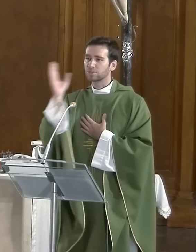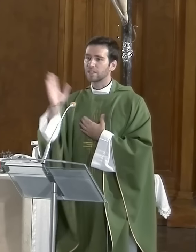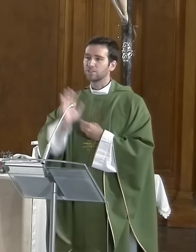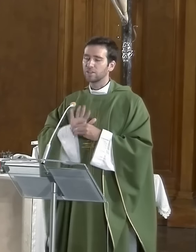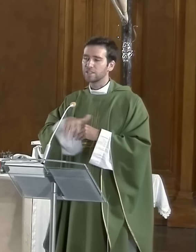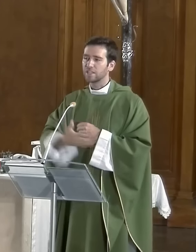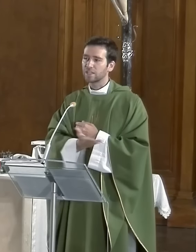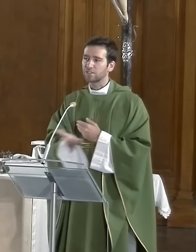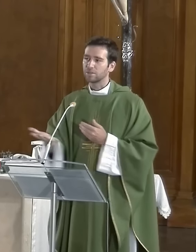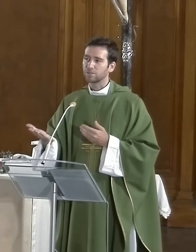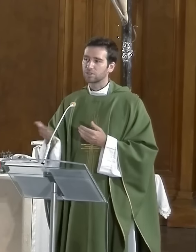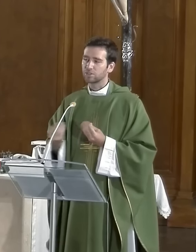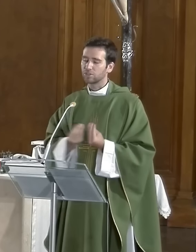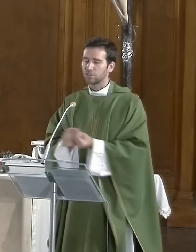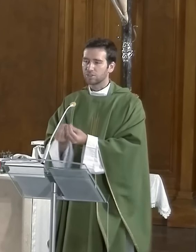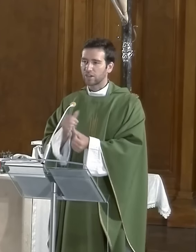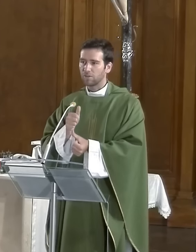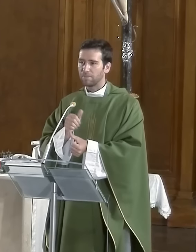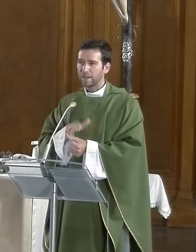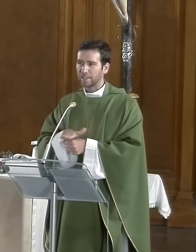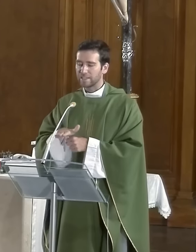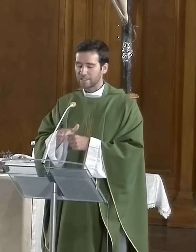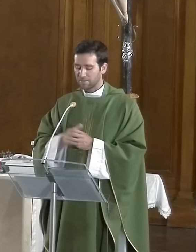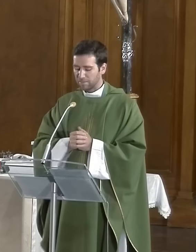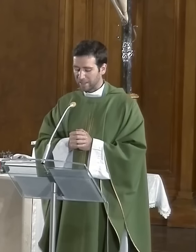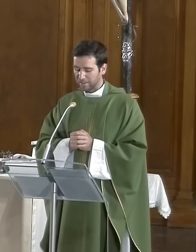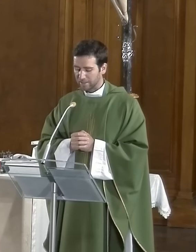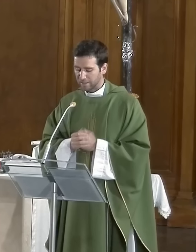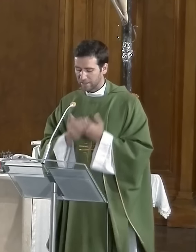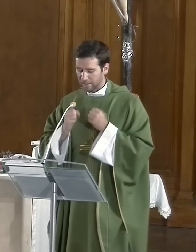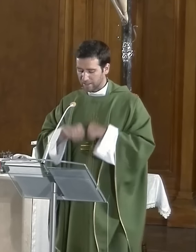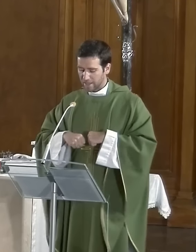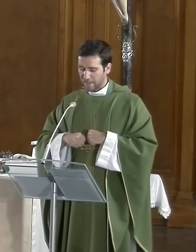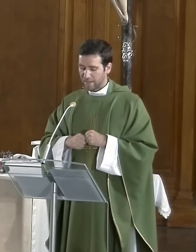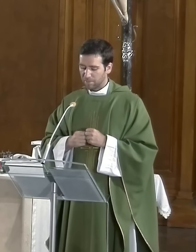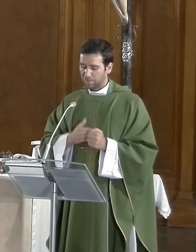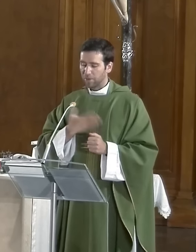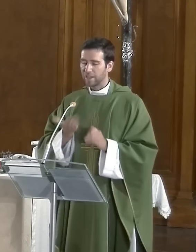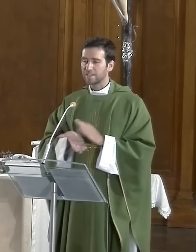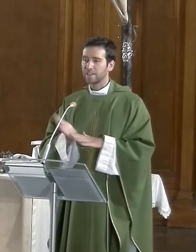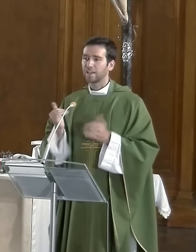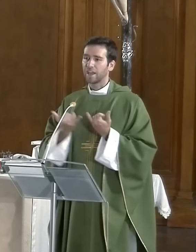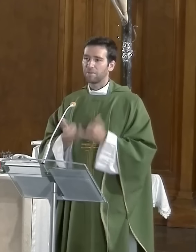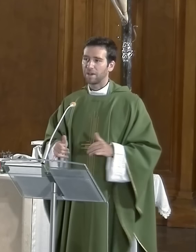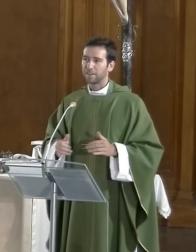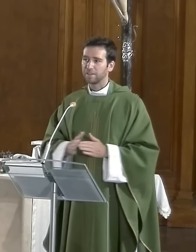Santo, descienda sobre vosotros y os acompañe siempre. Podéis ir en paz.